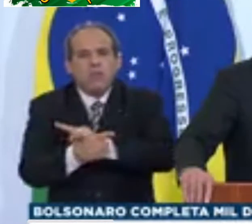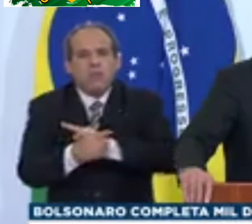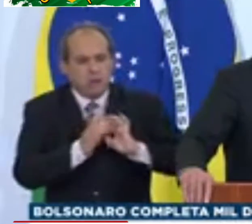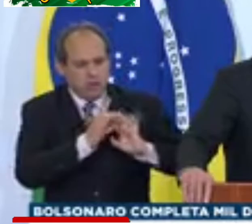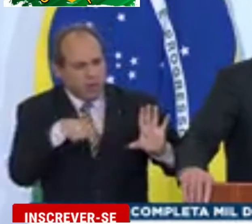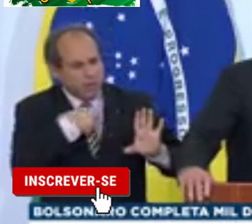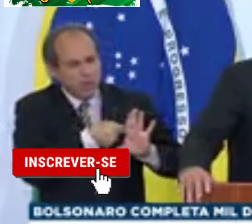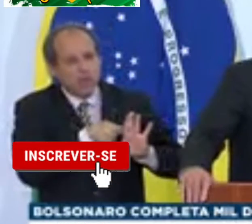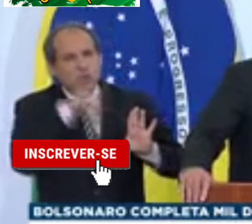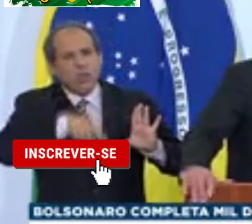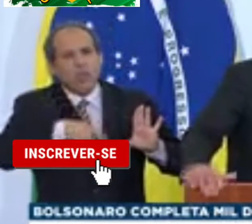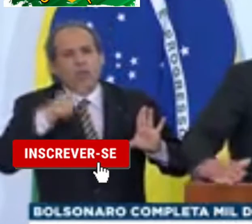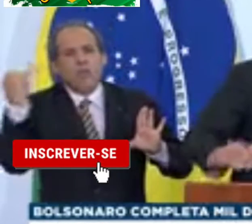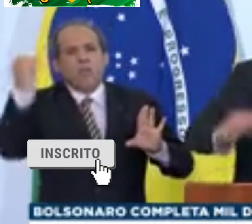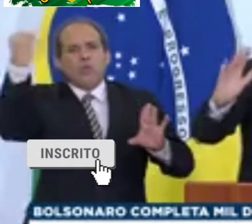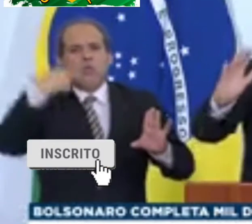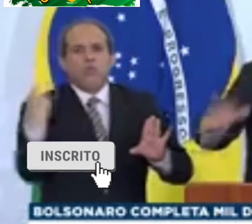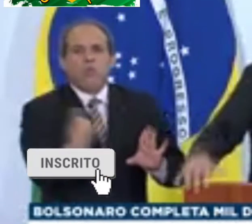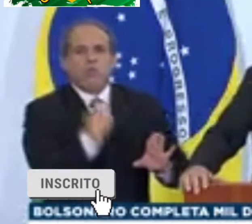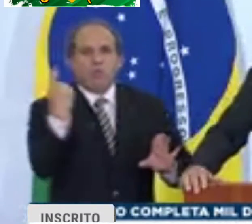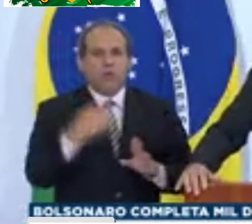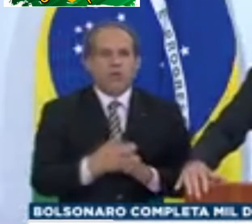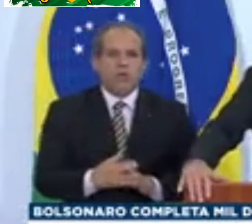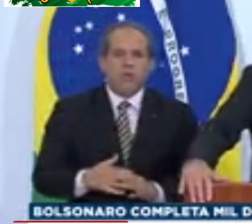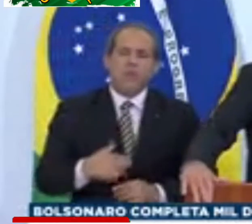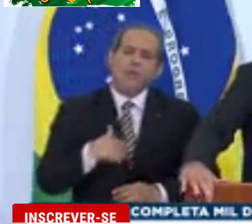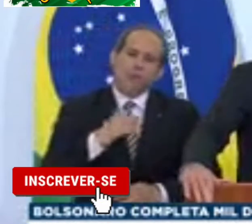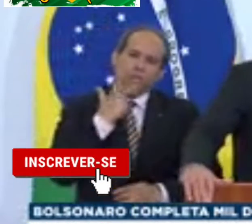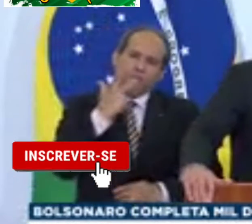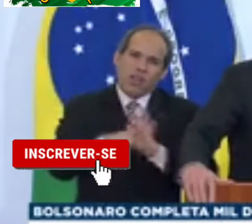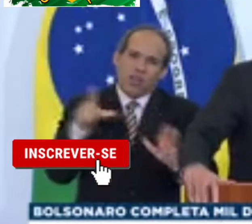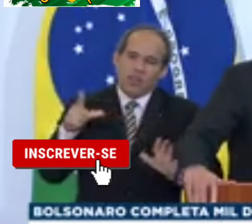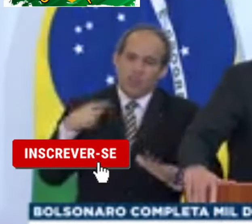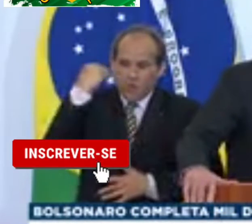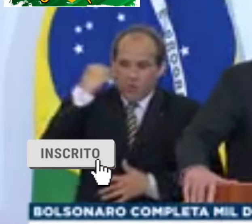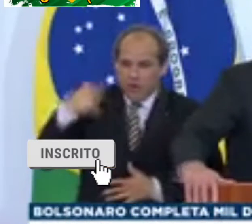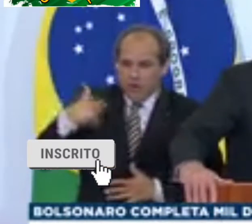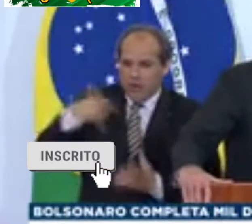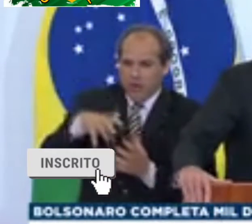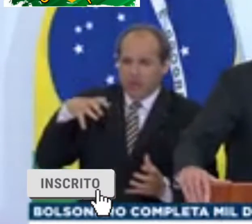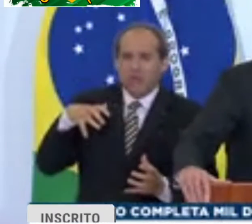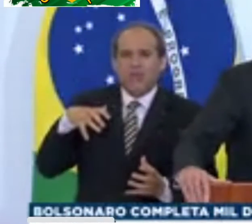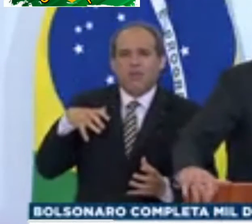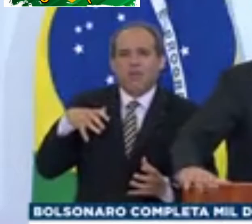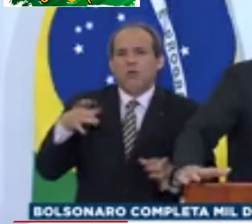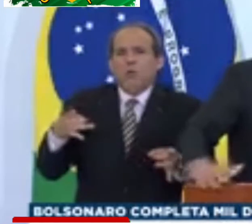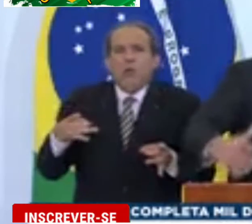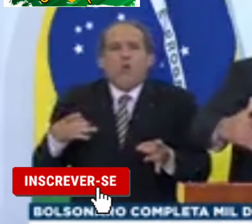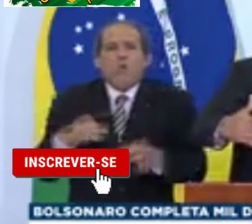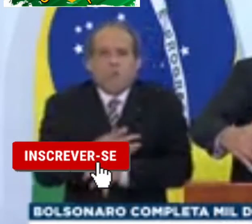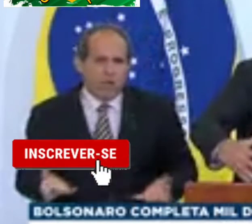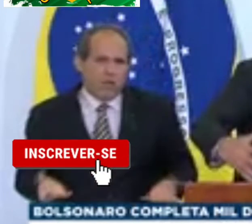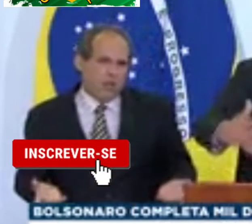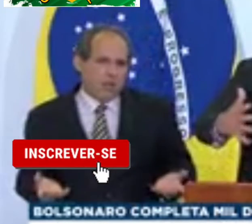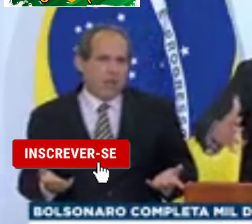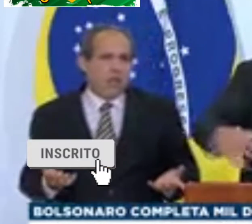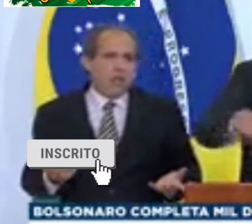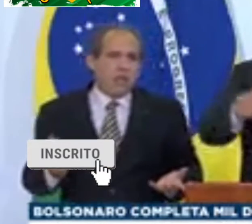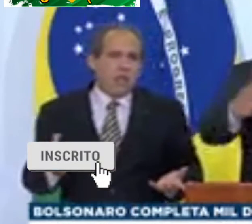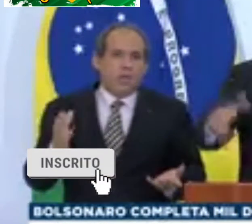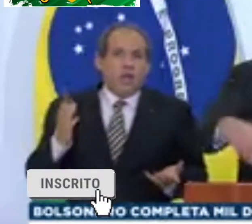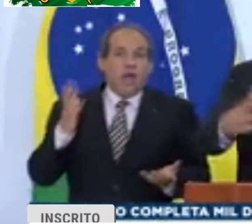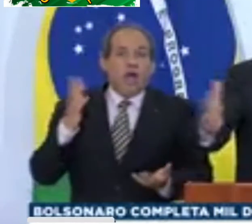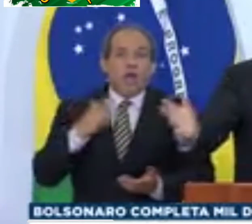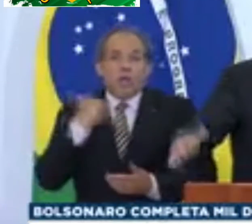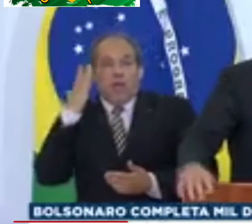E como disse no começo, eu já vivi o suficiente. Lógico que não quero morrer hoje nem amanhã,